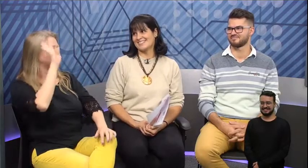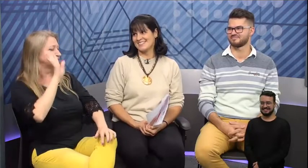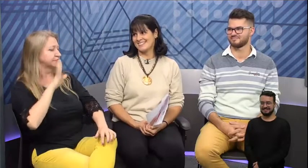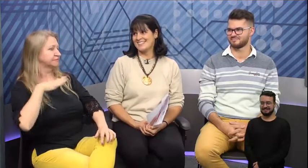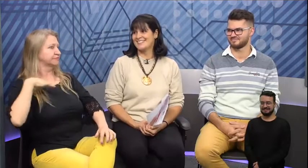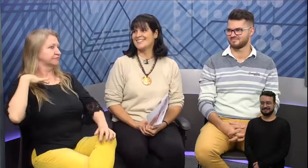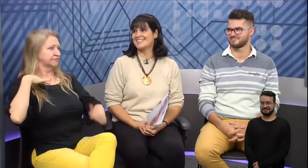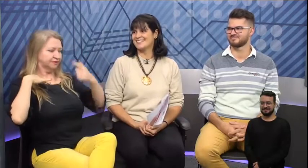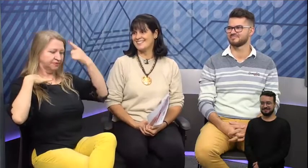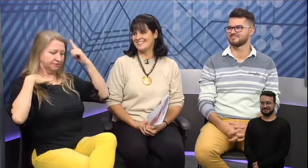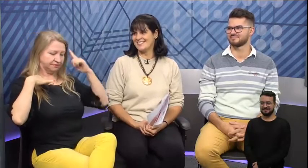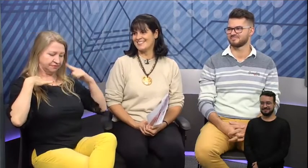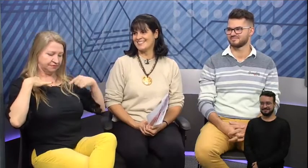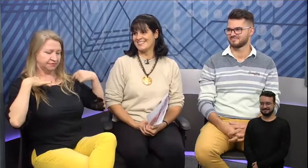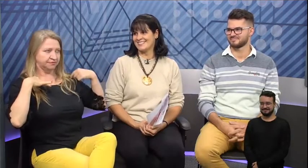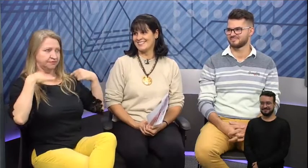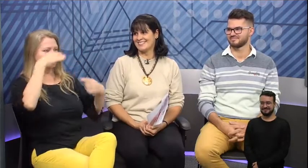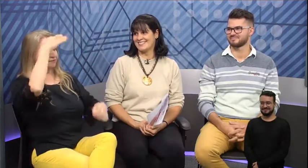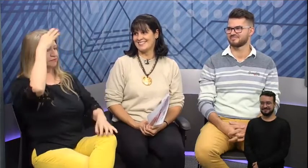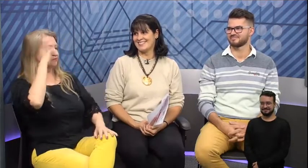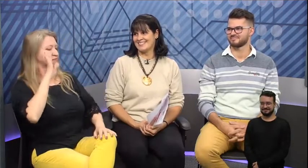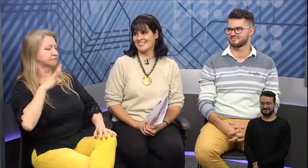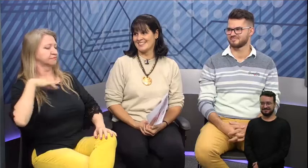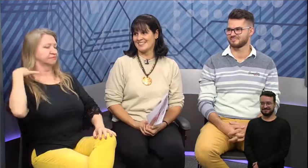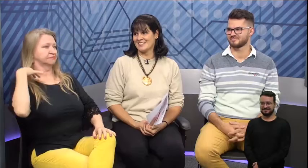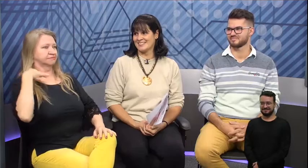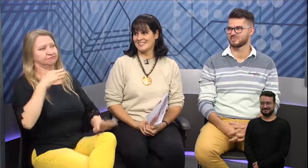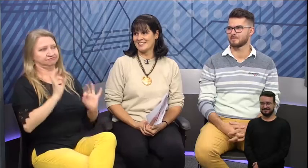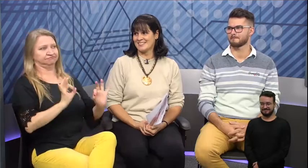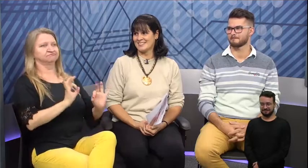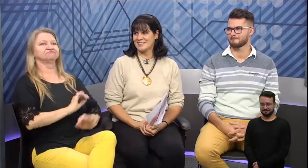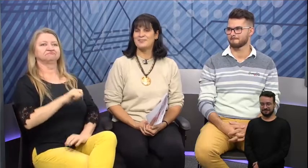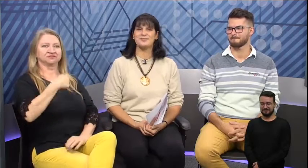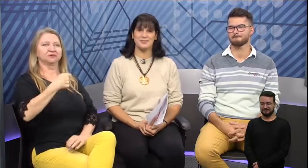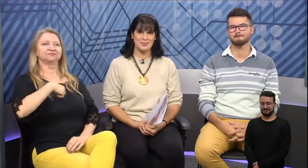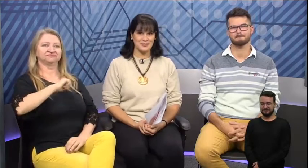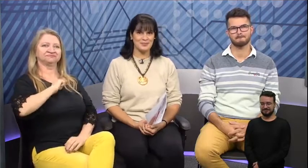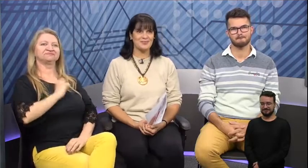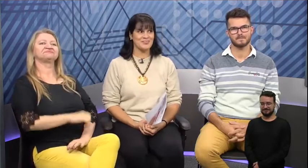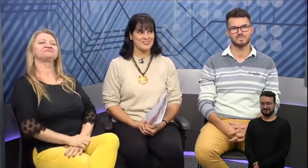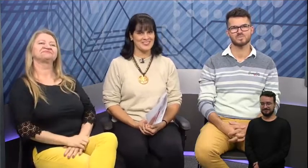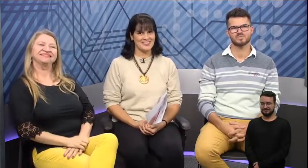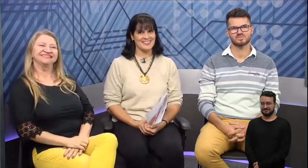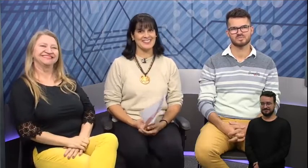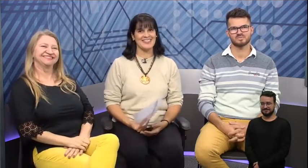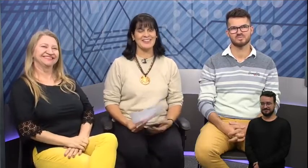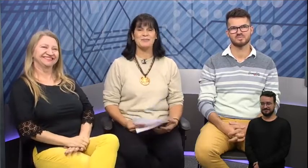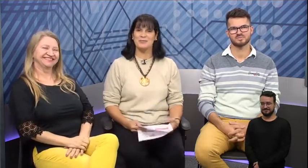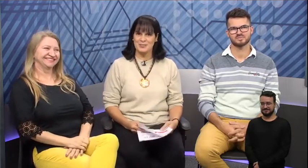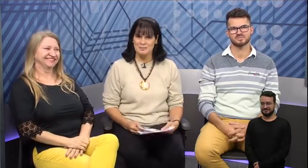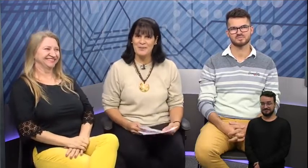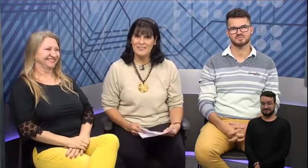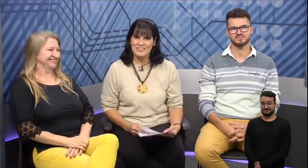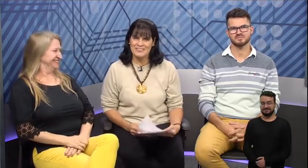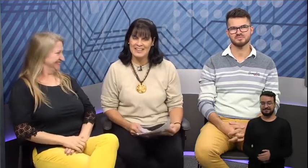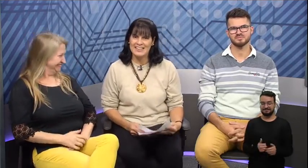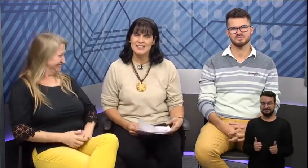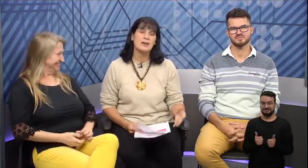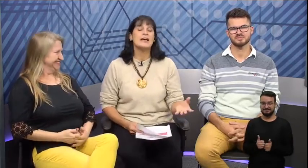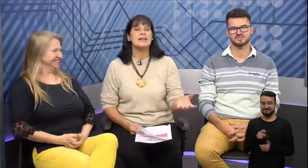esta, com o movimento, com este movimento. Este é o meu sinal. Muito bom, não é verdade? E aí